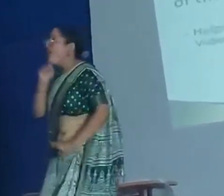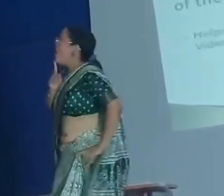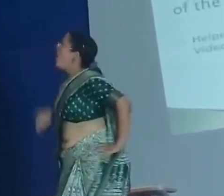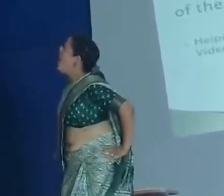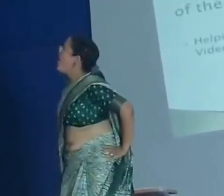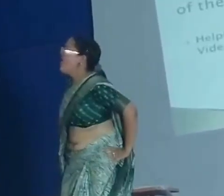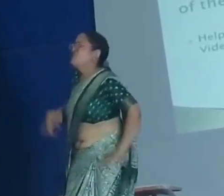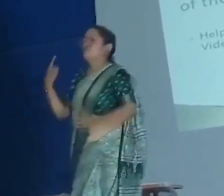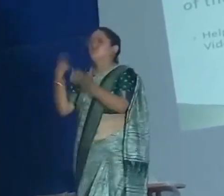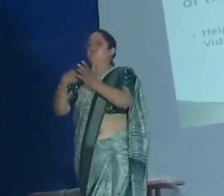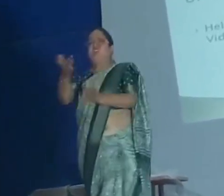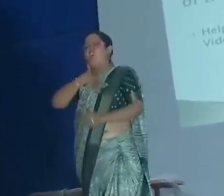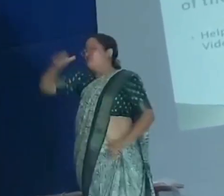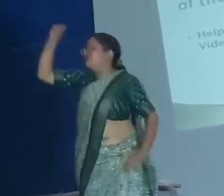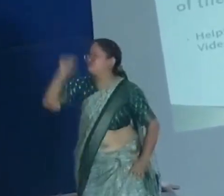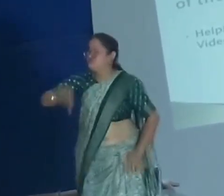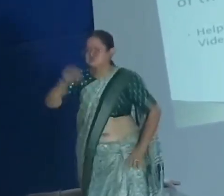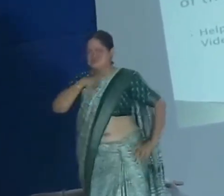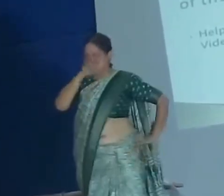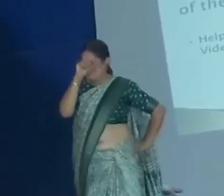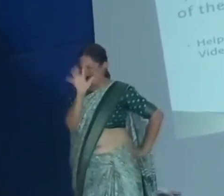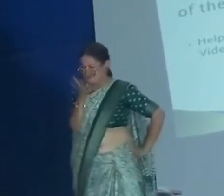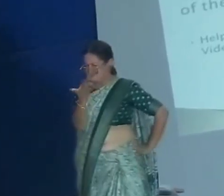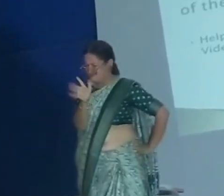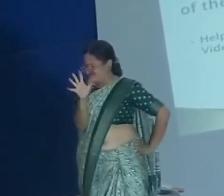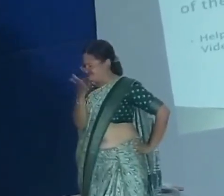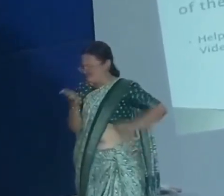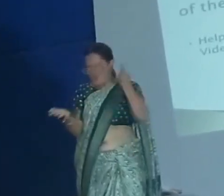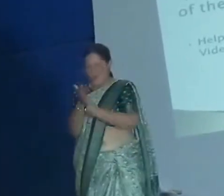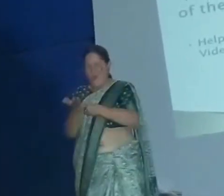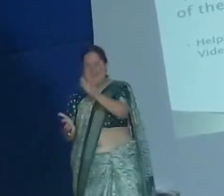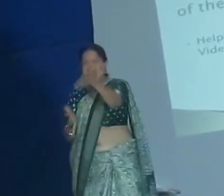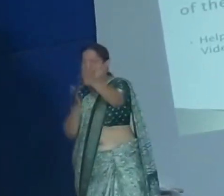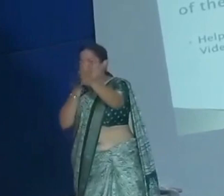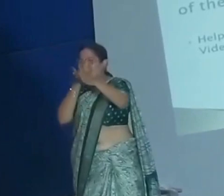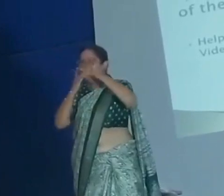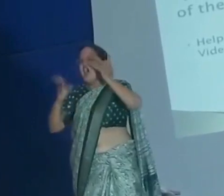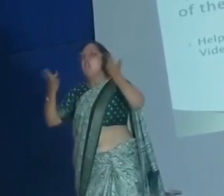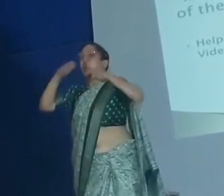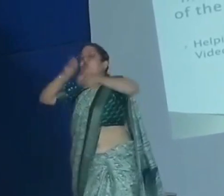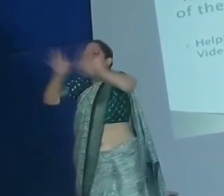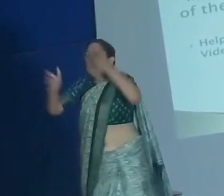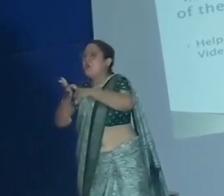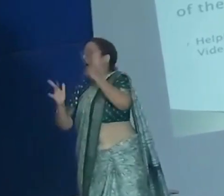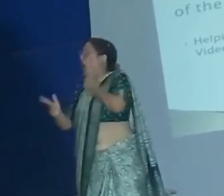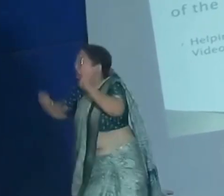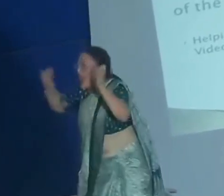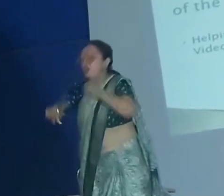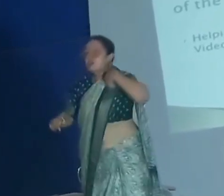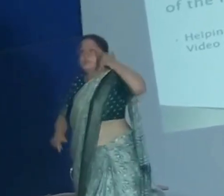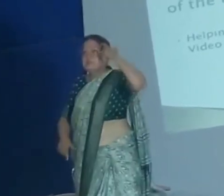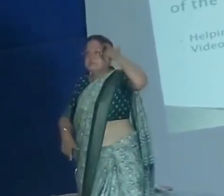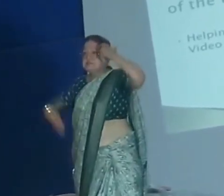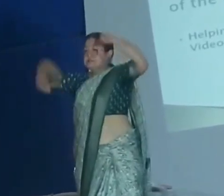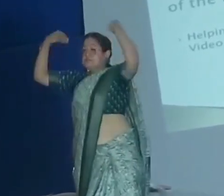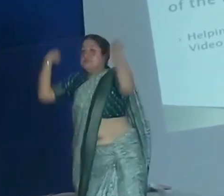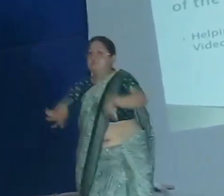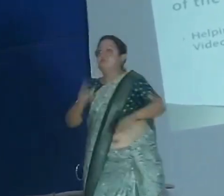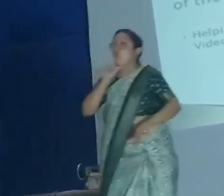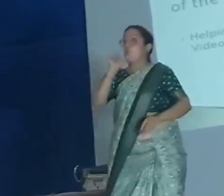करके उनको बहला मतला रहा था, और उन्हें बोला कि आप लोग नहीं करेंगे, मेरी जिन होना नहीं, ऐसा नहीं है, ऐसा कोई रूल नहीं है। उनके वीडियो का एमएमएस लीक